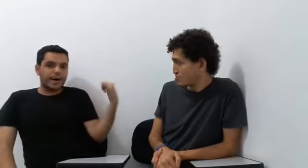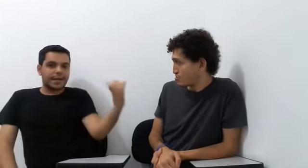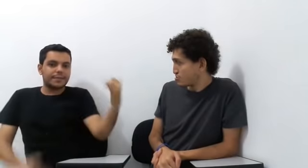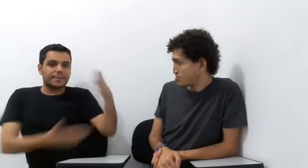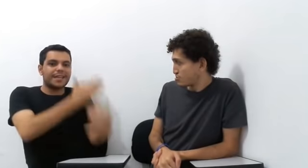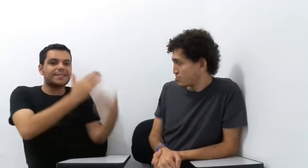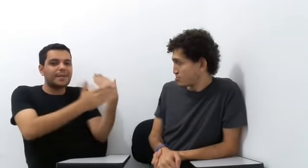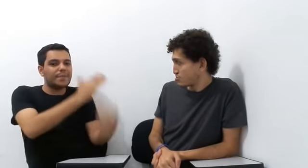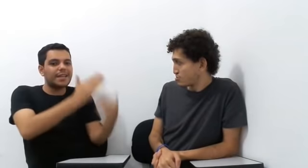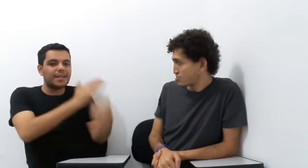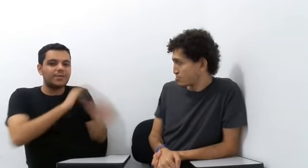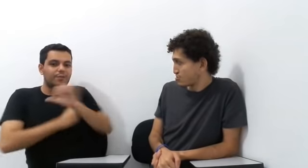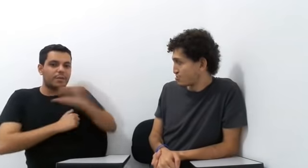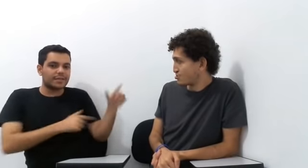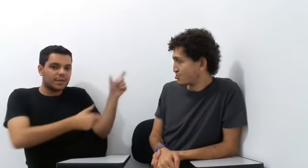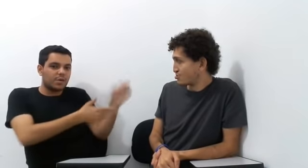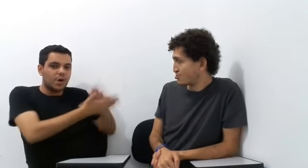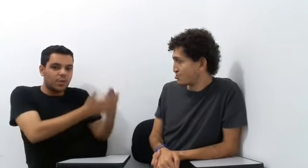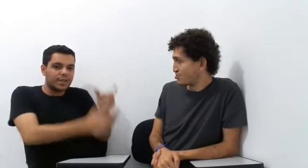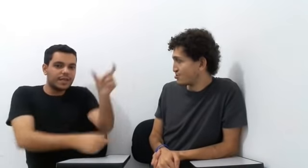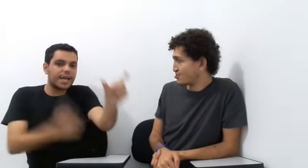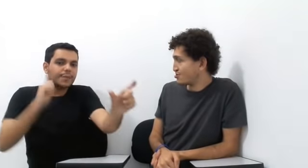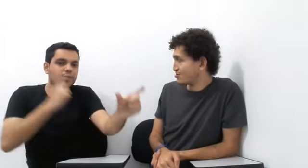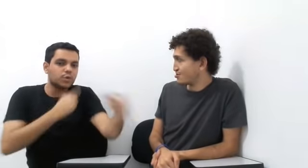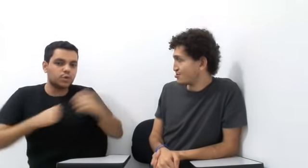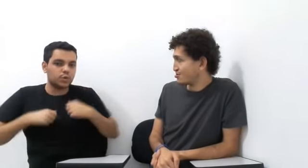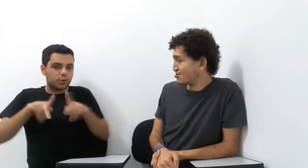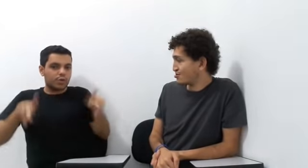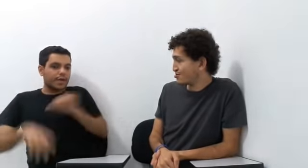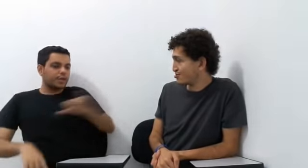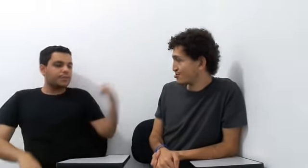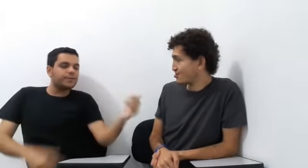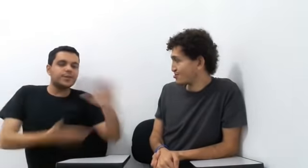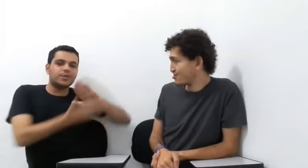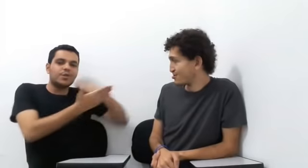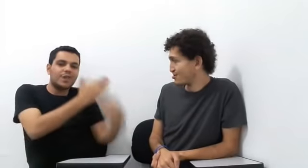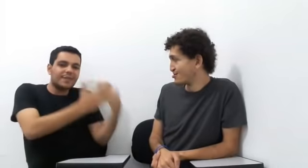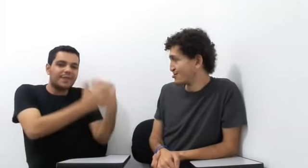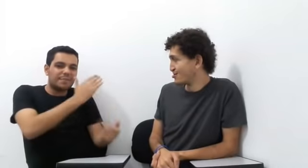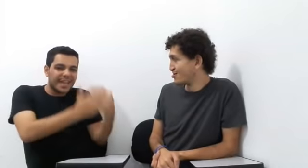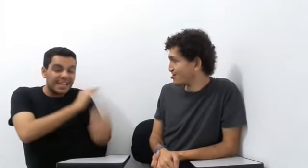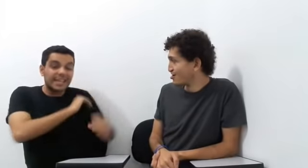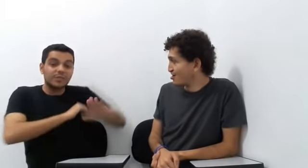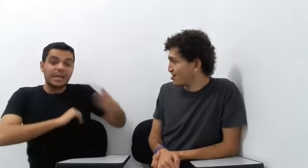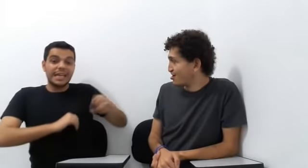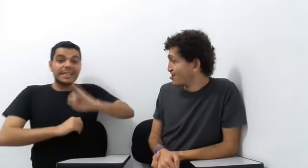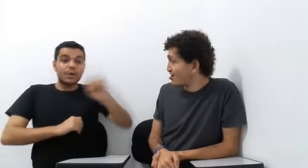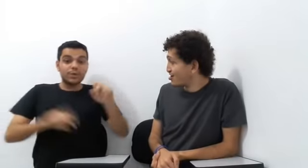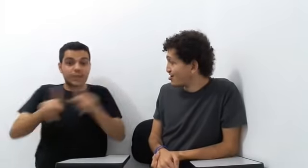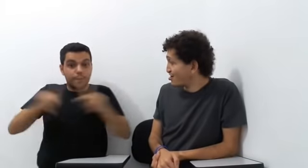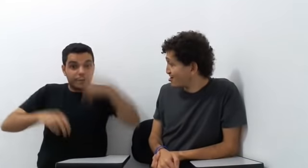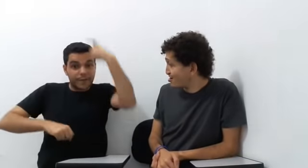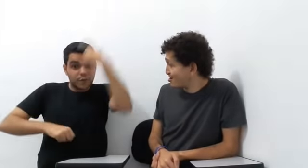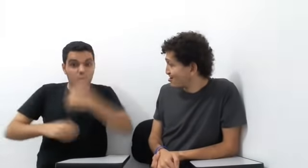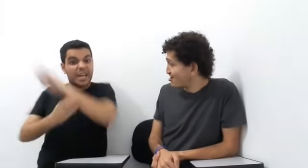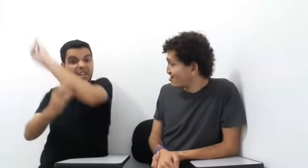passa, vai perdendo informação. O intérprete, o surdo e o professor vai perdendo. Então, se o professor ele já